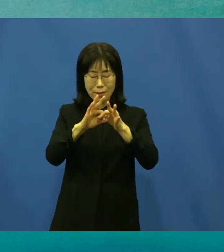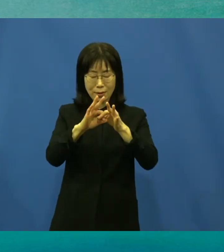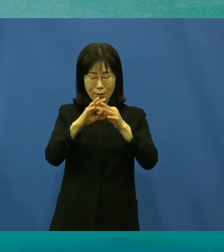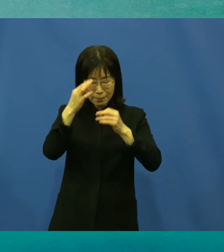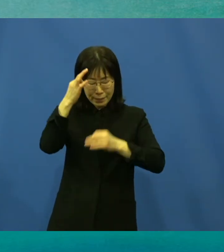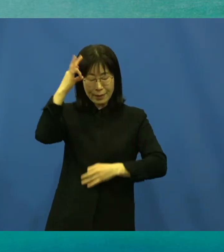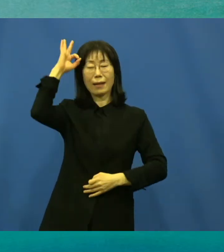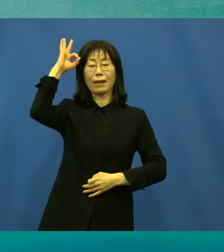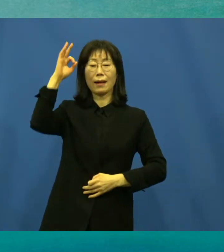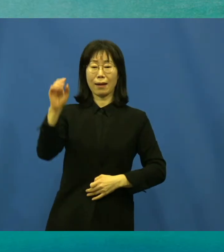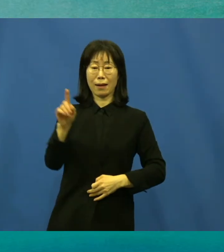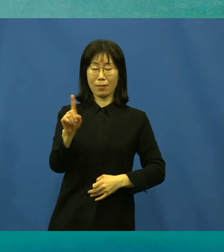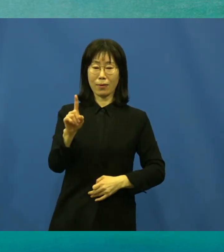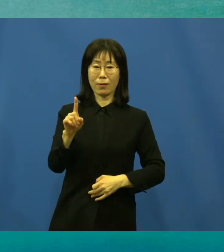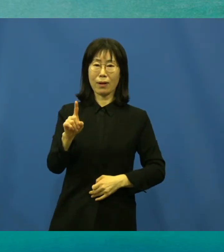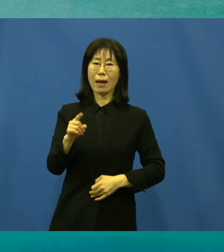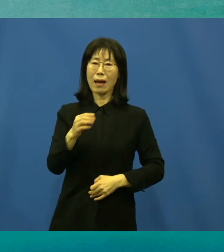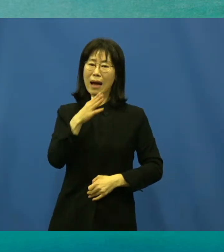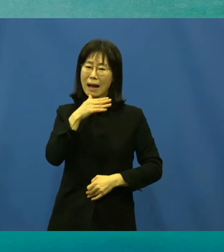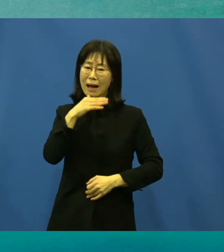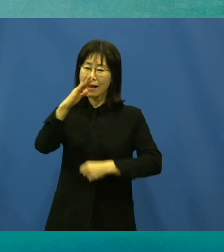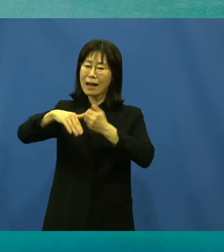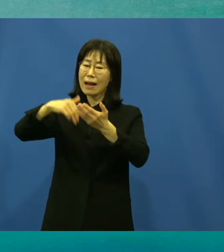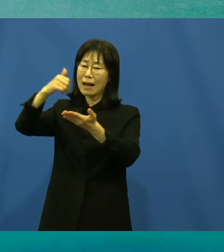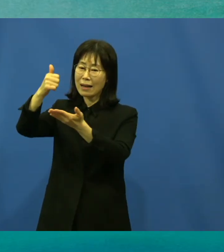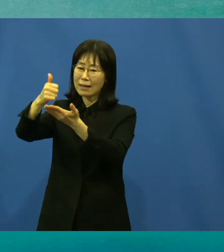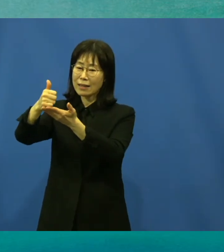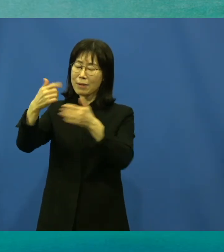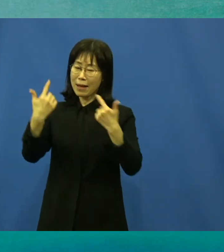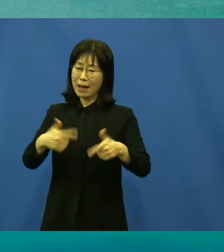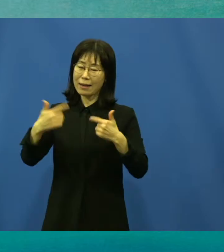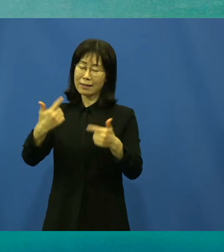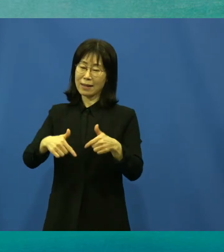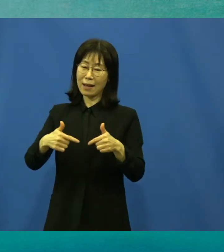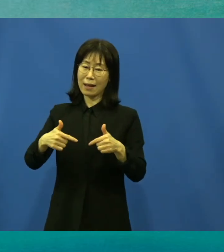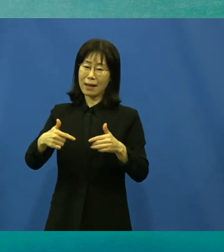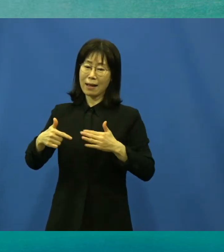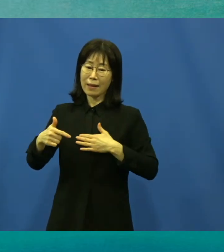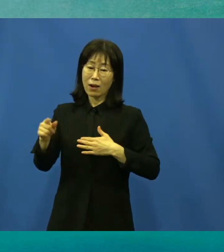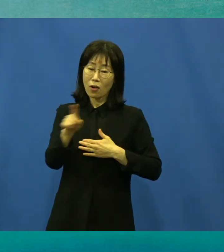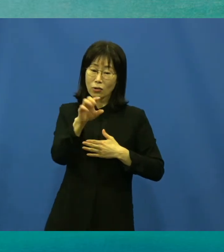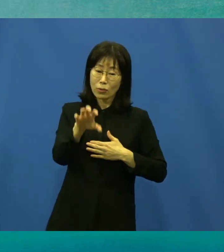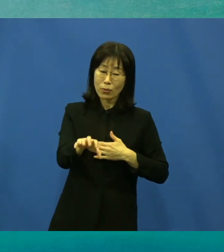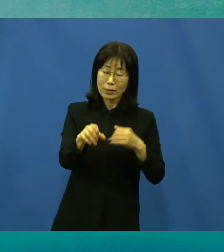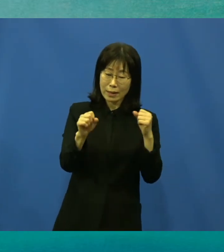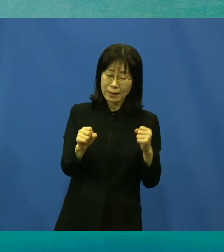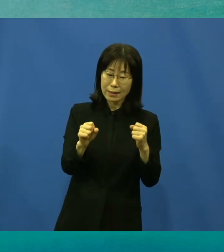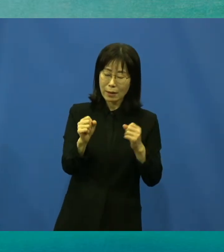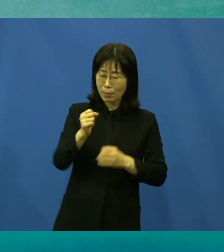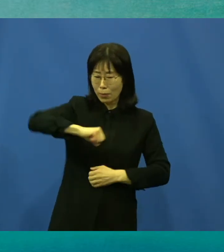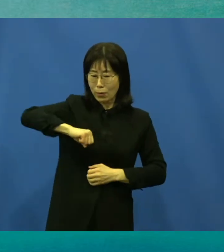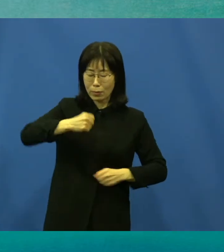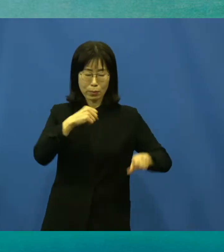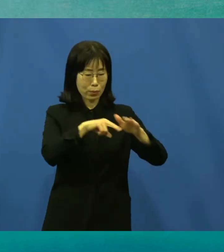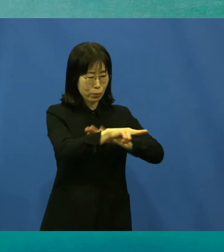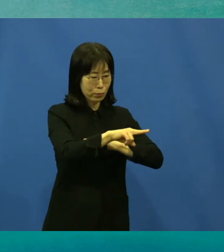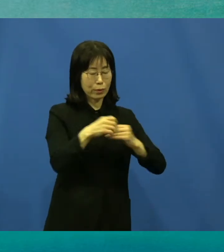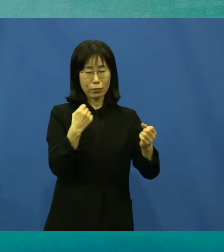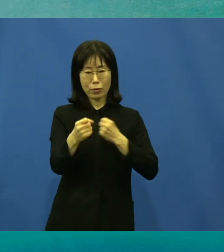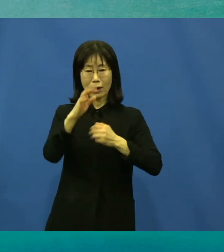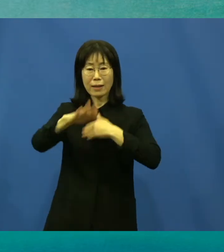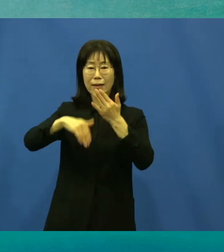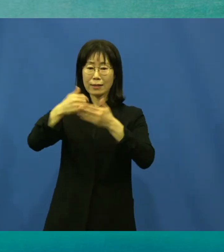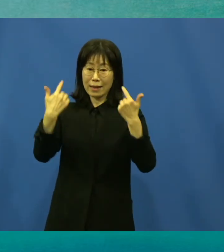알았습니다. 도주불가, 추격하시는 하나님 앞에 항복합니다. 그것이 그의 기도 속에서